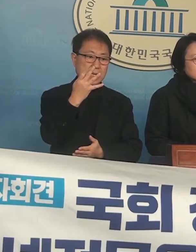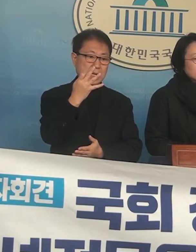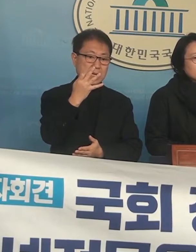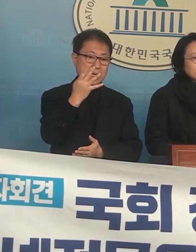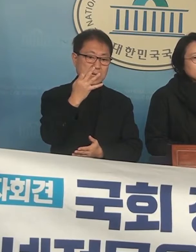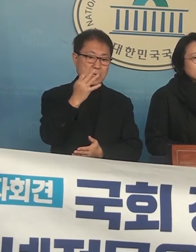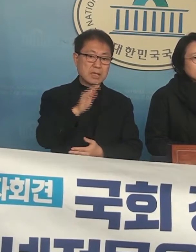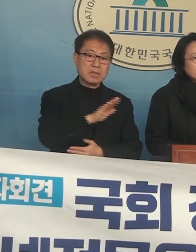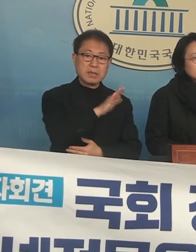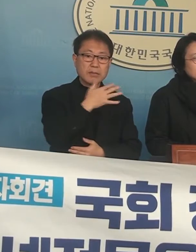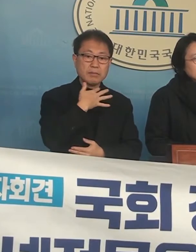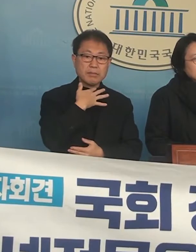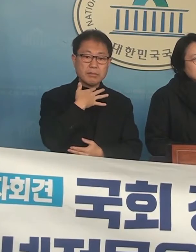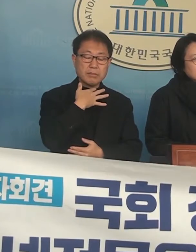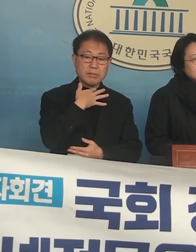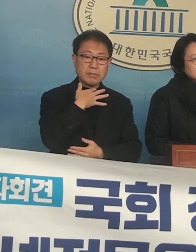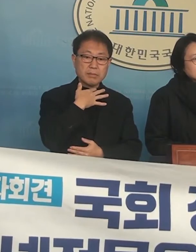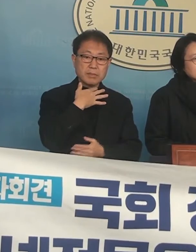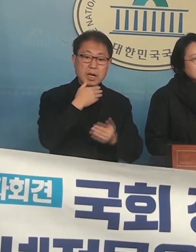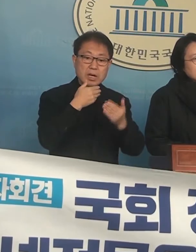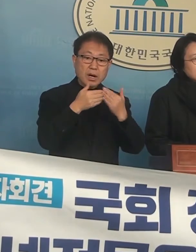2014년에 저희가 경험했던